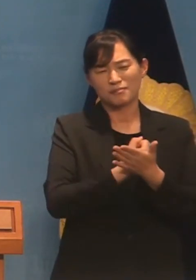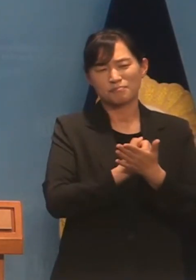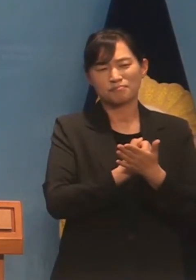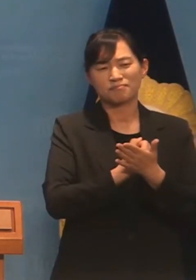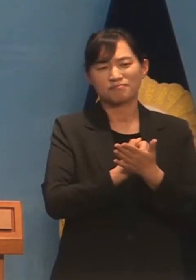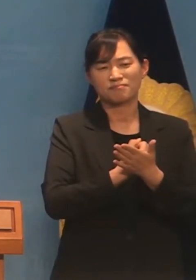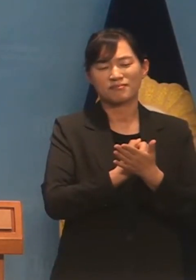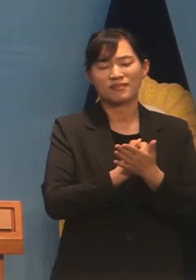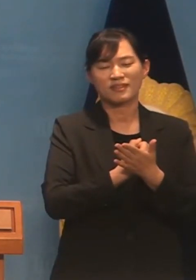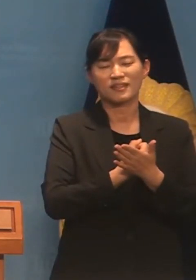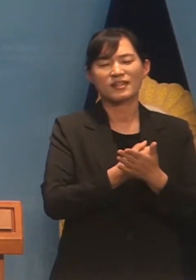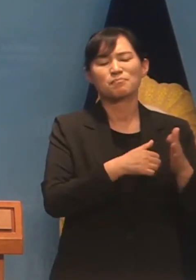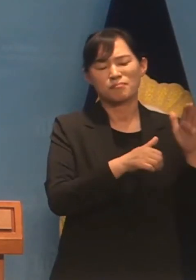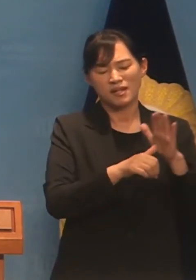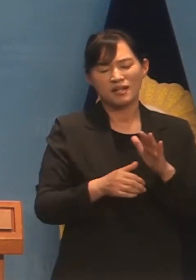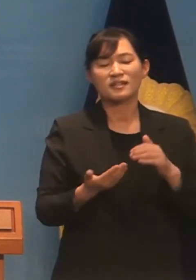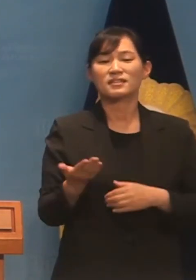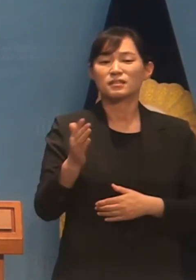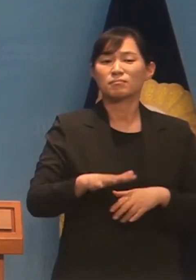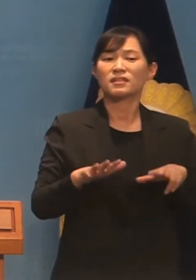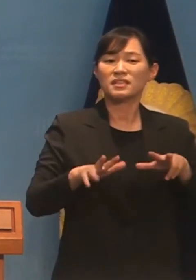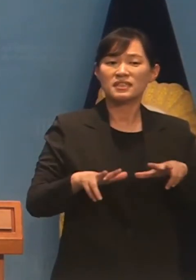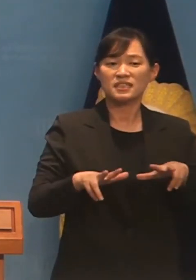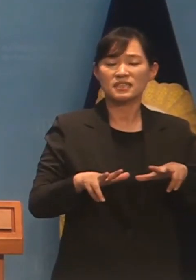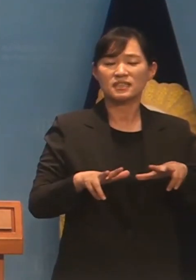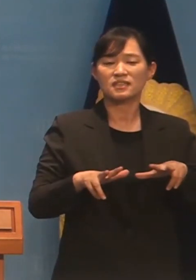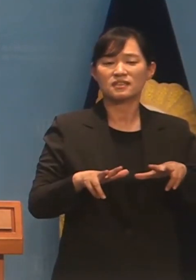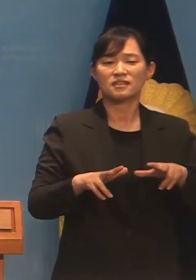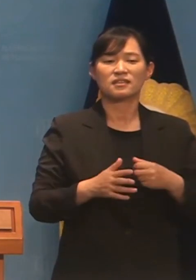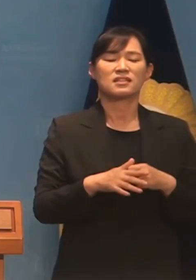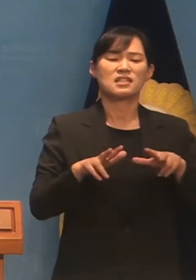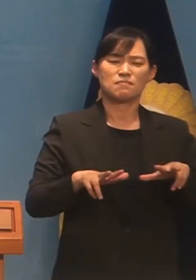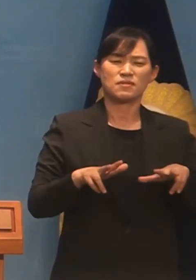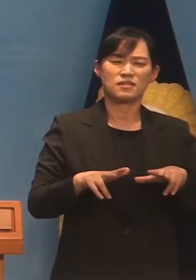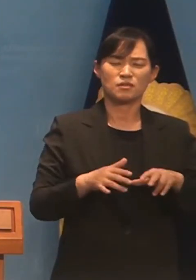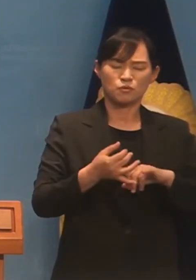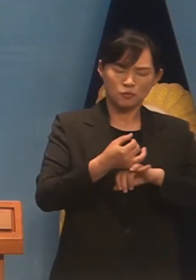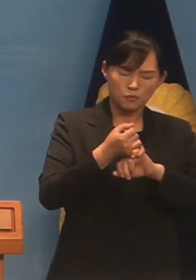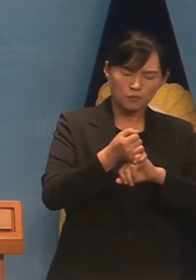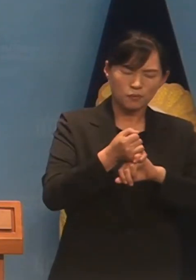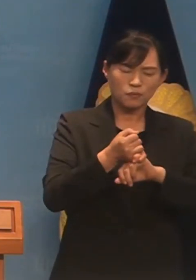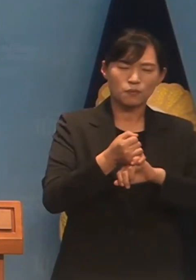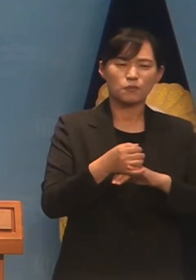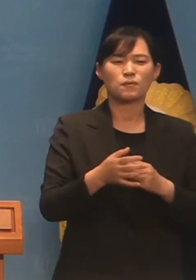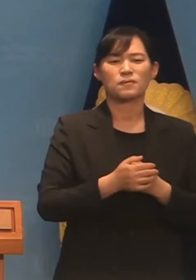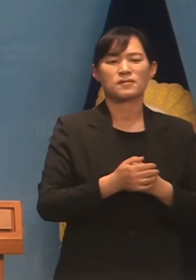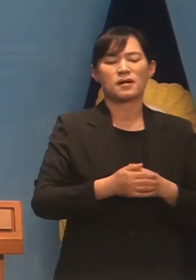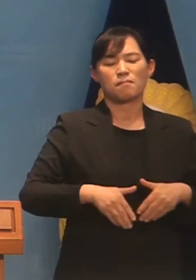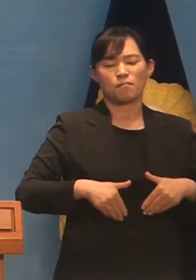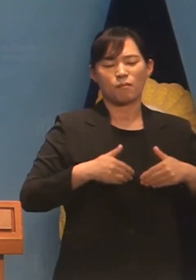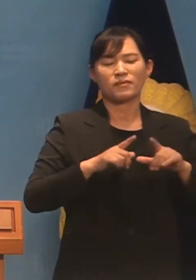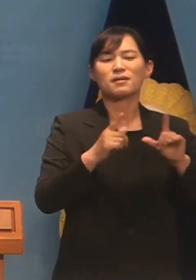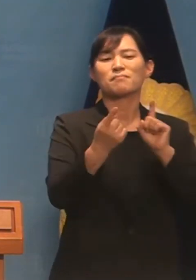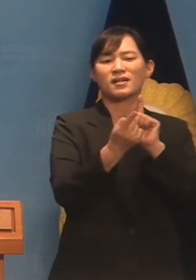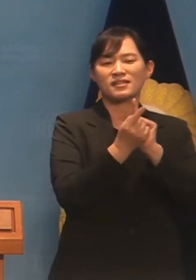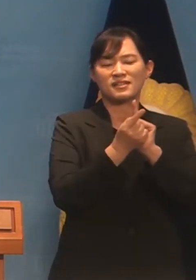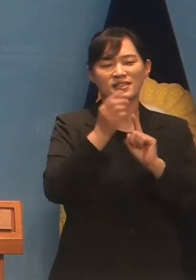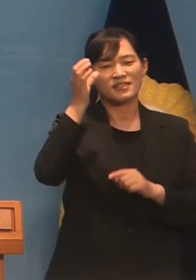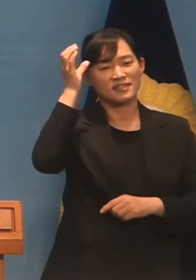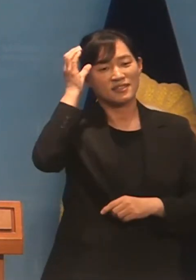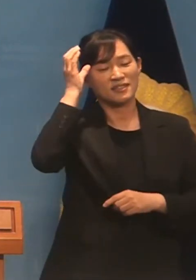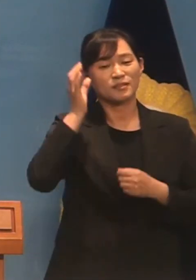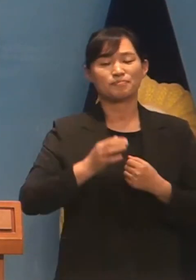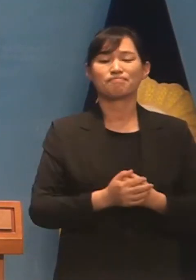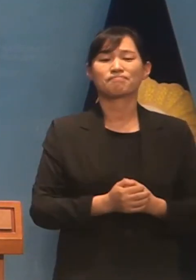접었던 그 마음을 이제 이번에야말로 기필코 뽑히리라 생각합니다.